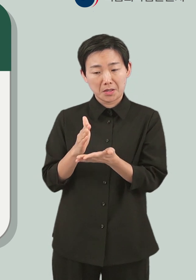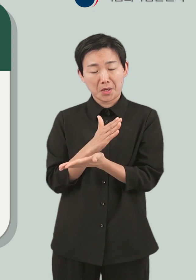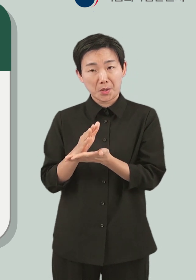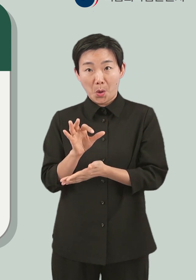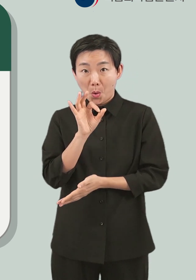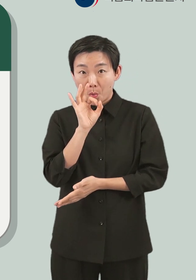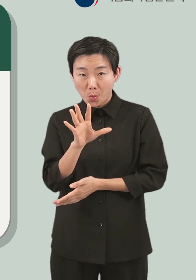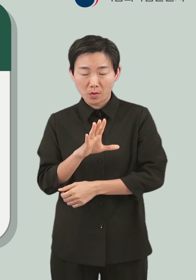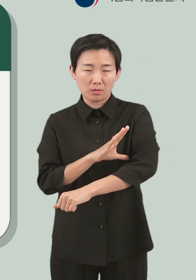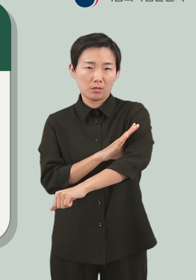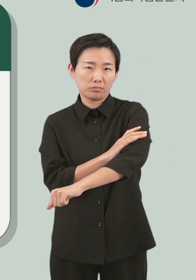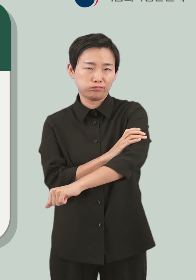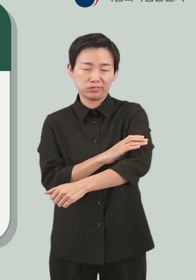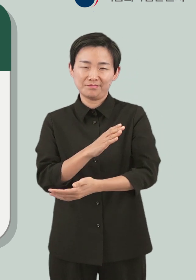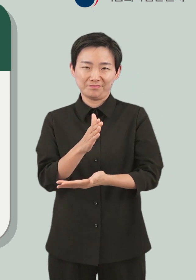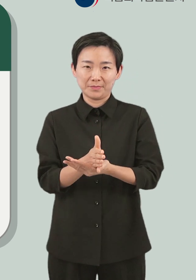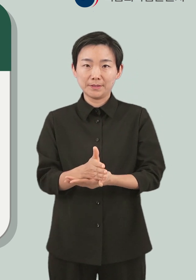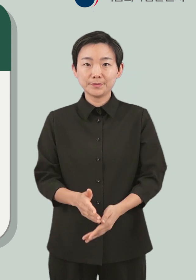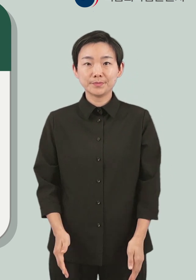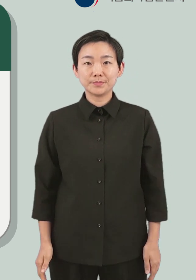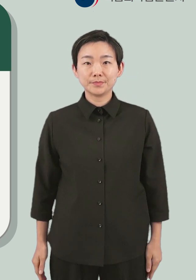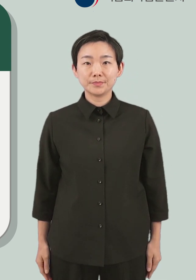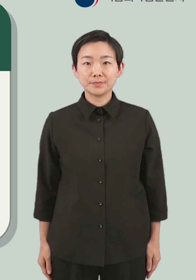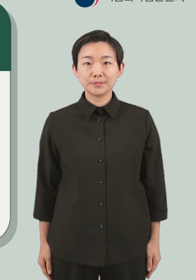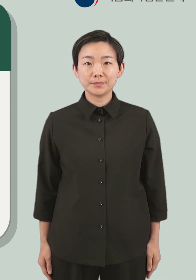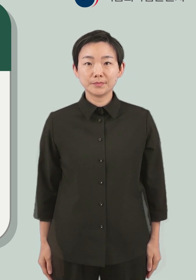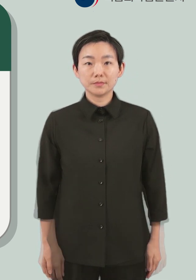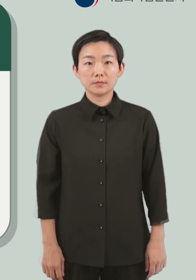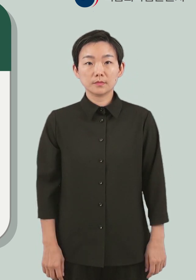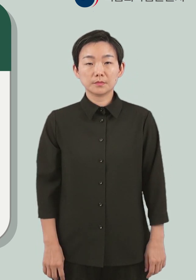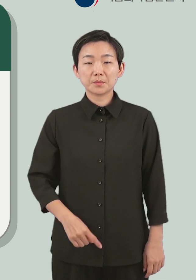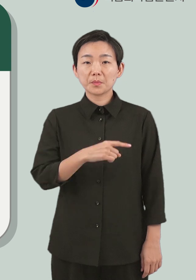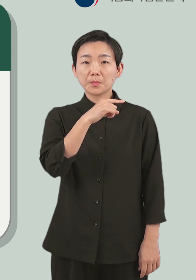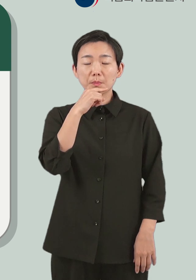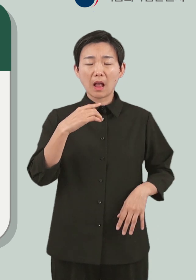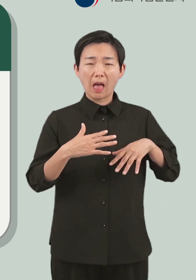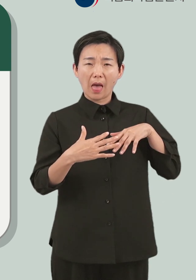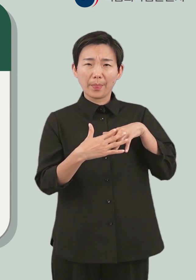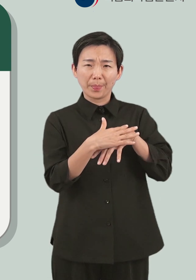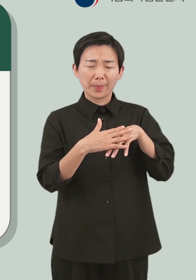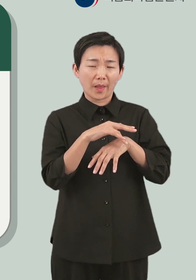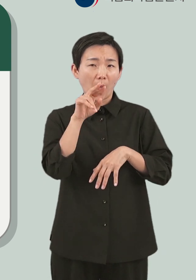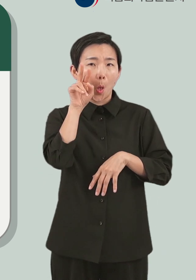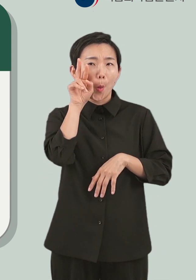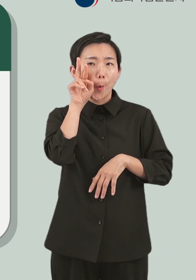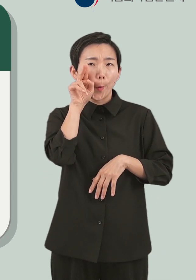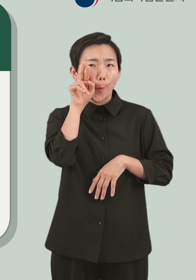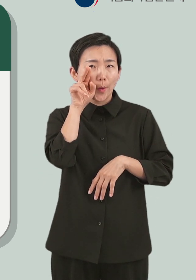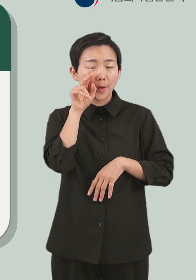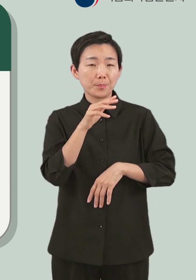장기적인 혈뇨 장애 등을 일으키지 않도록 팔의 상태를 확인하며 사용합니다.